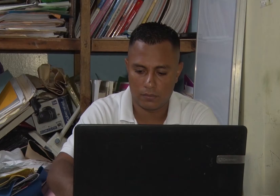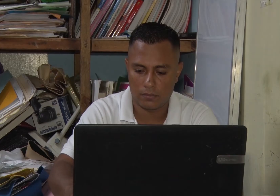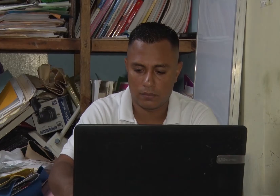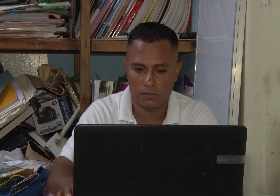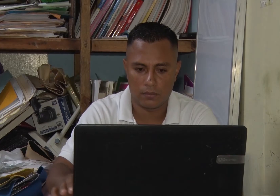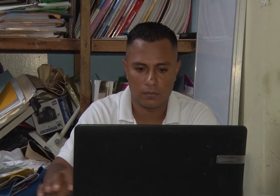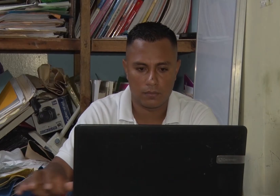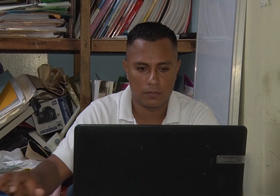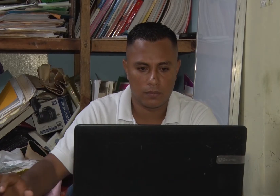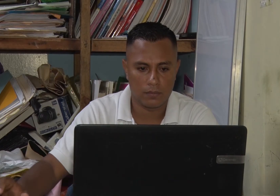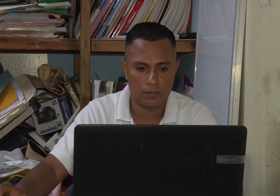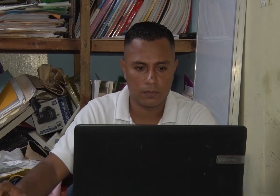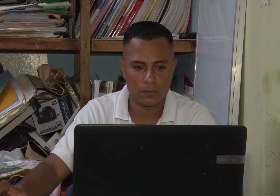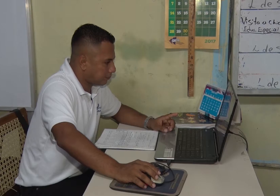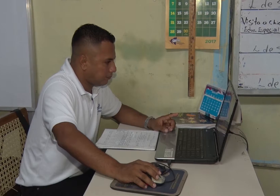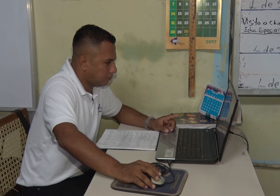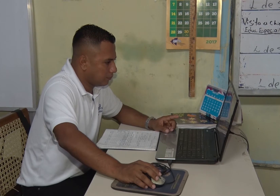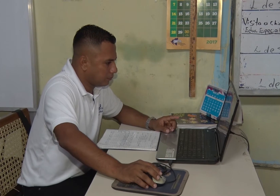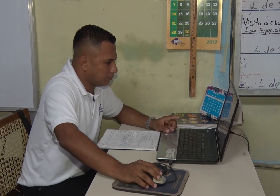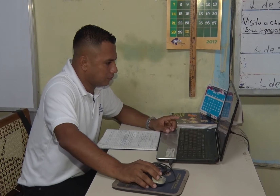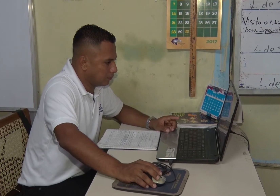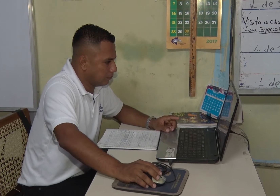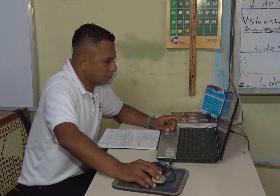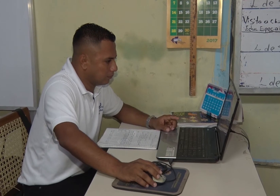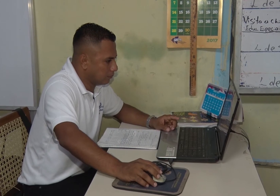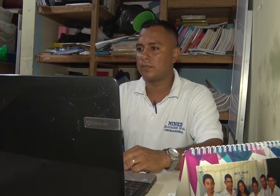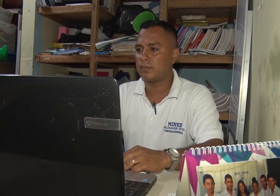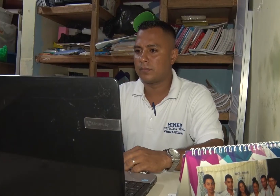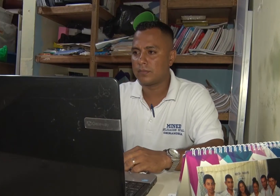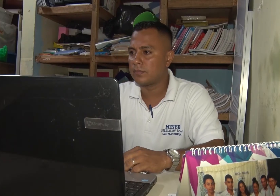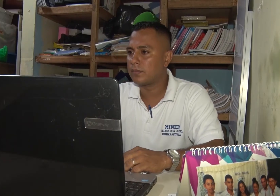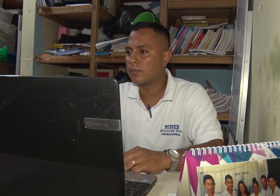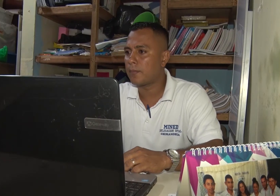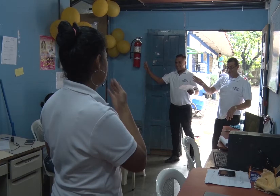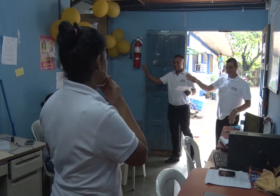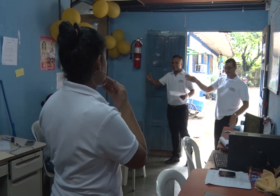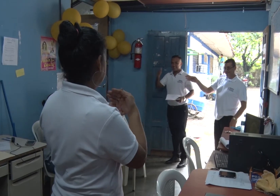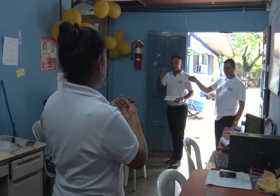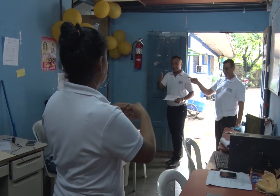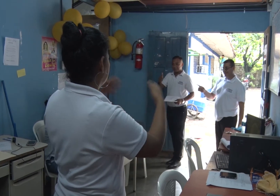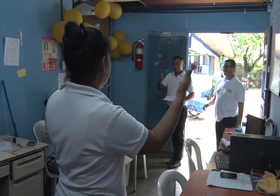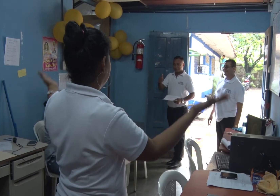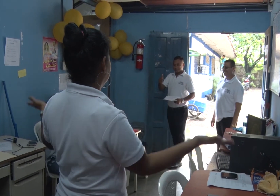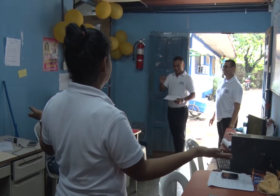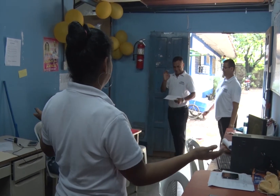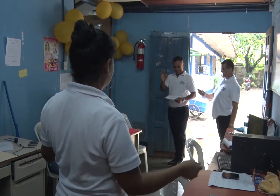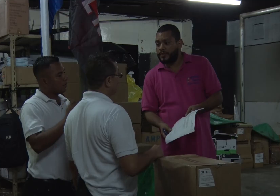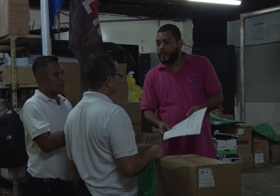así transcurre el día enfrentándose a los retos y desafíos que se le presentan a diario, tratando de activar alternativa